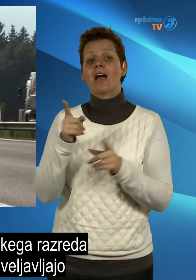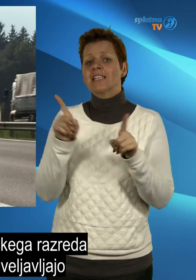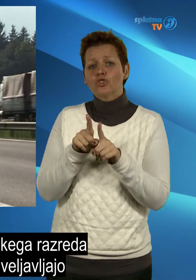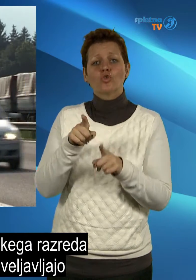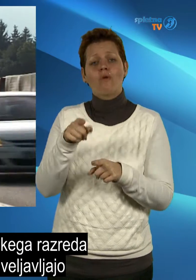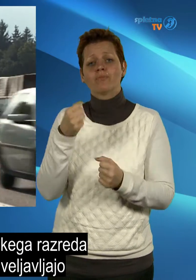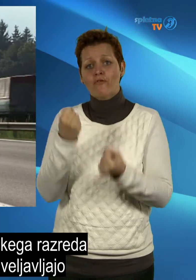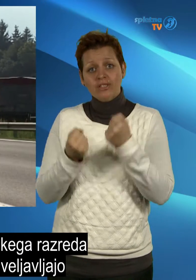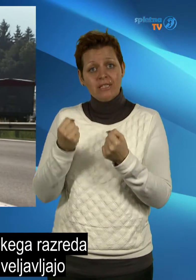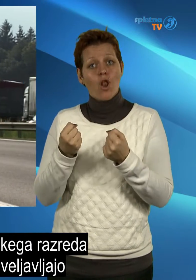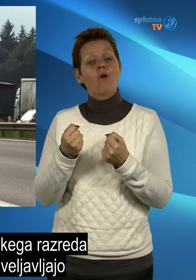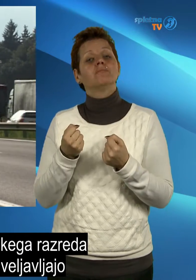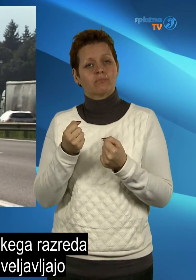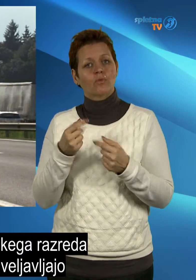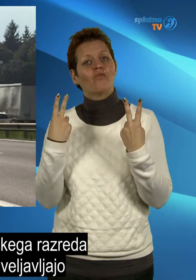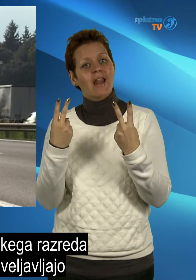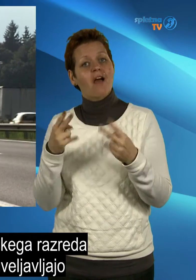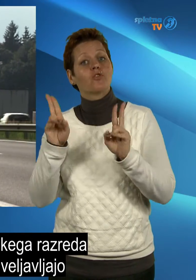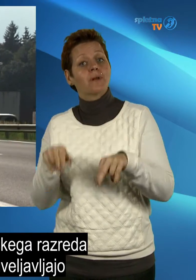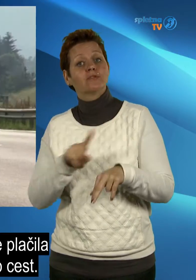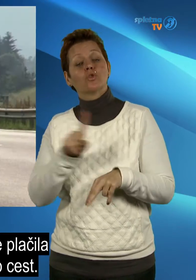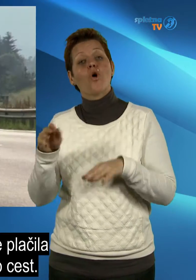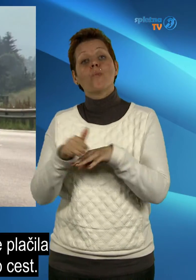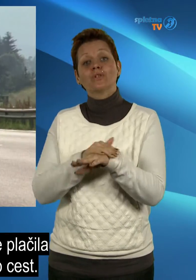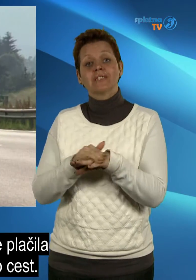plačila dajatve za uporabo cest.